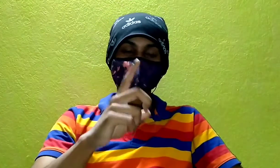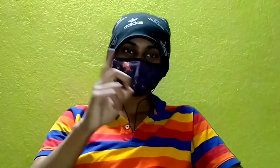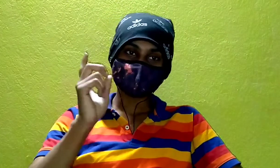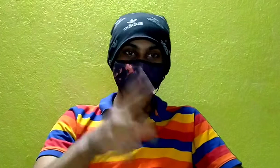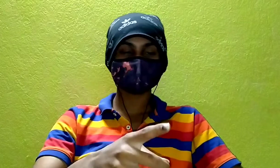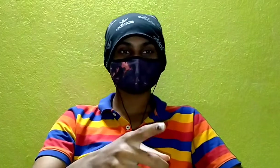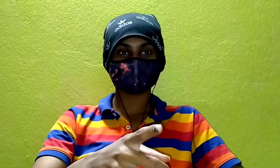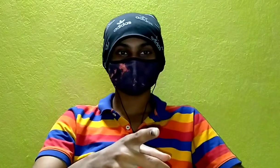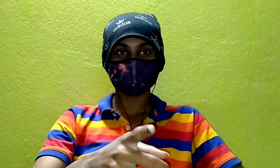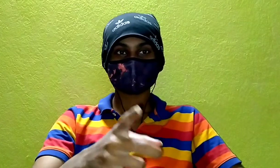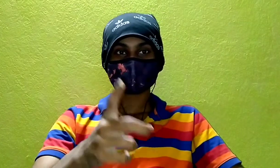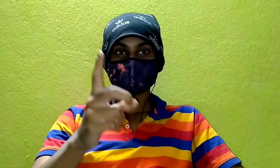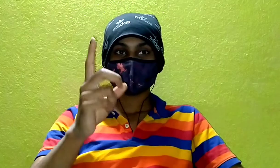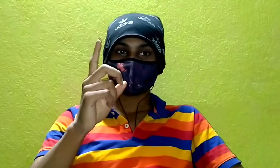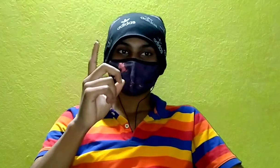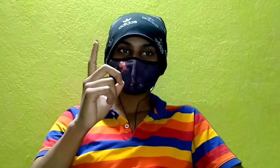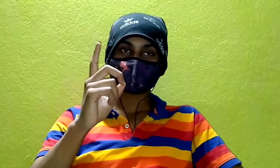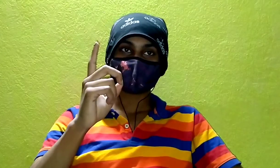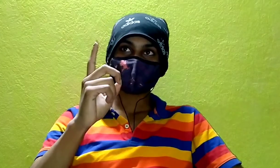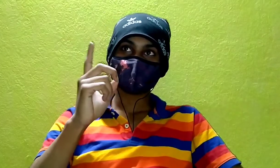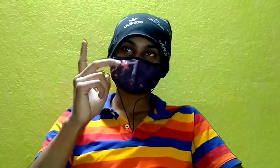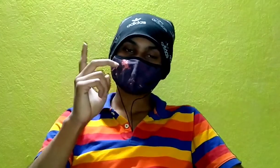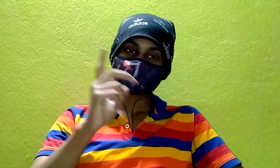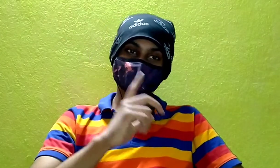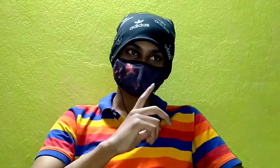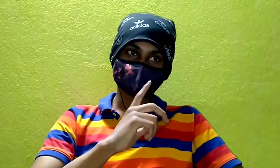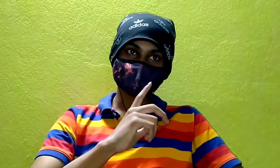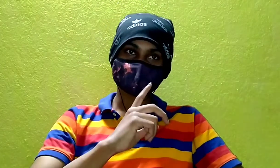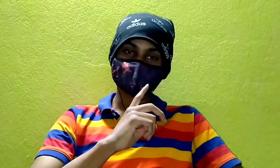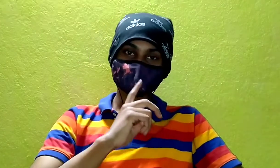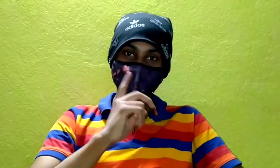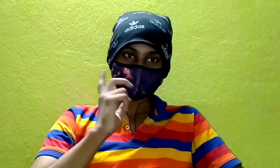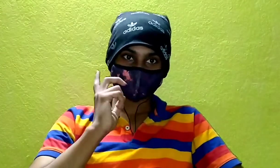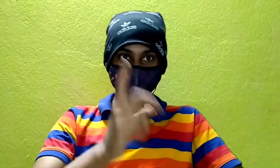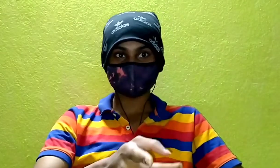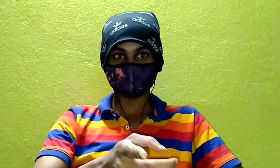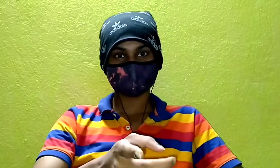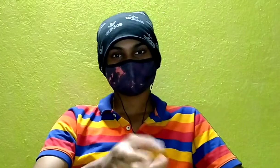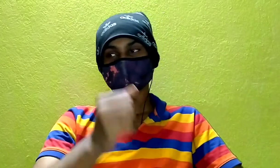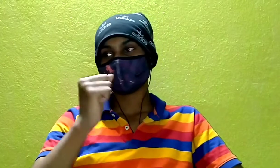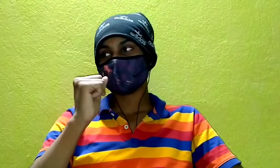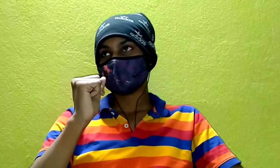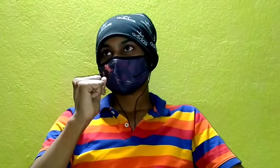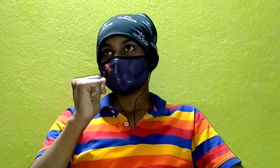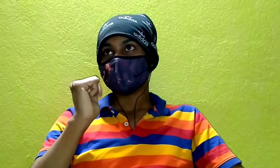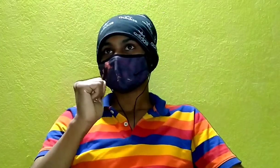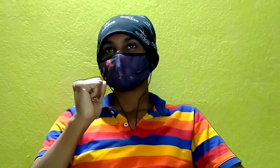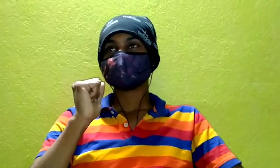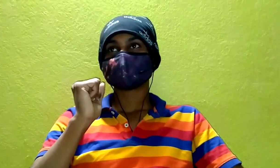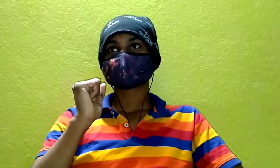नाइंथ क्लास में बोल अभी सब्सक्राइब हुआ ऑनलाइन है है और